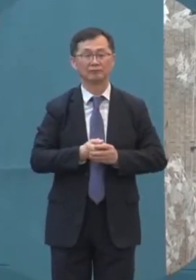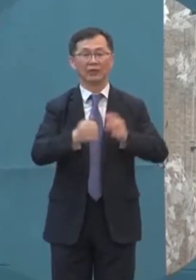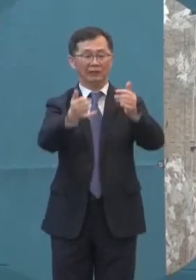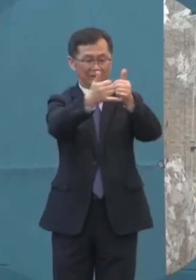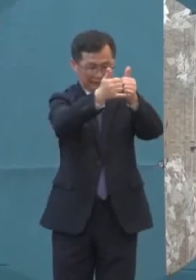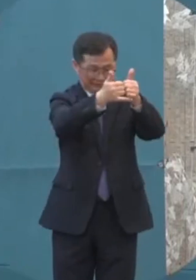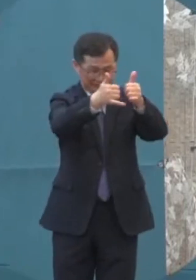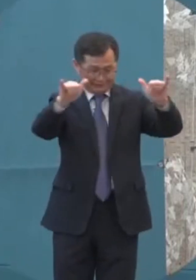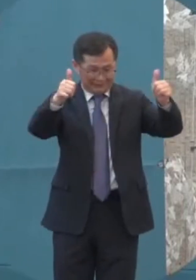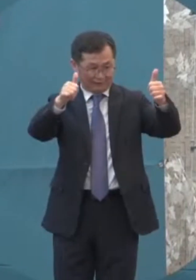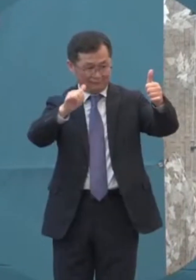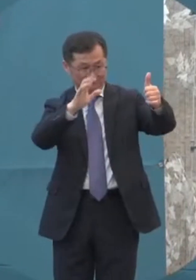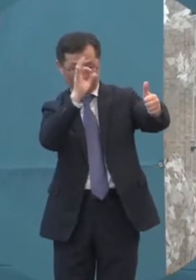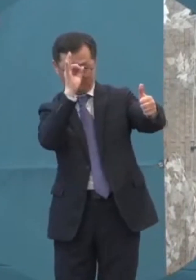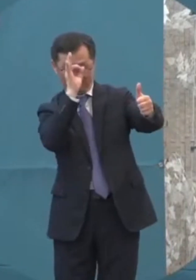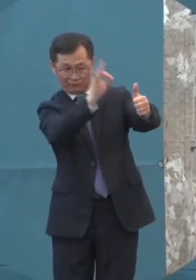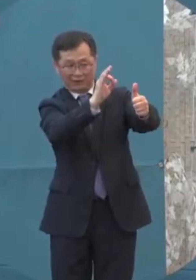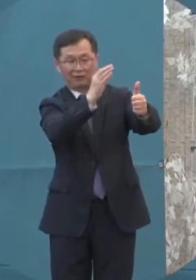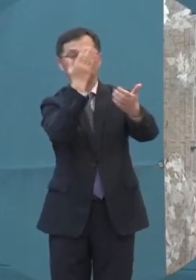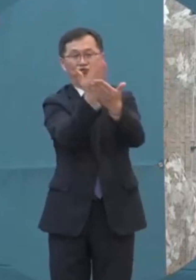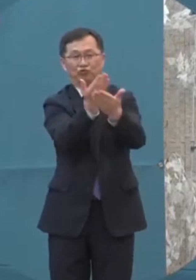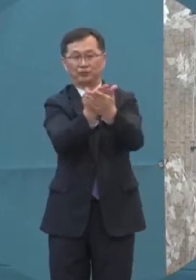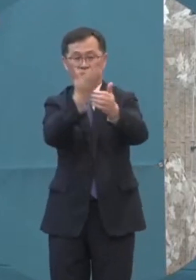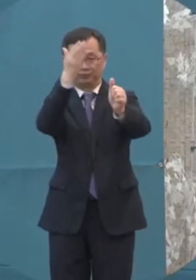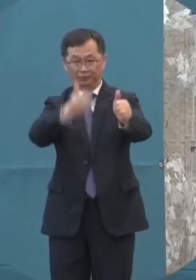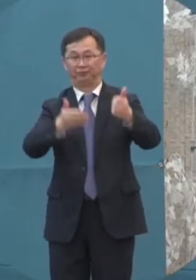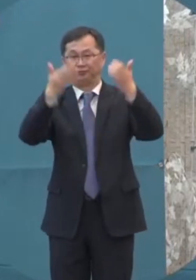사람을 보십시오.